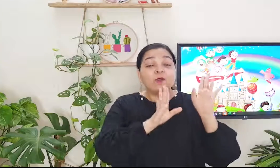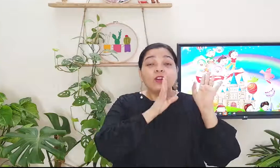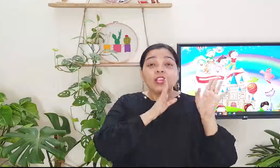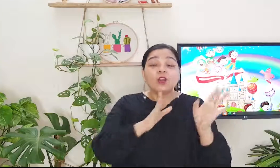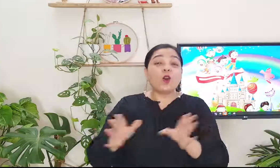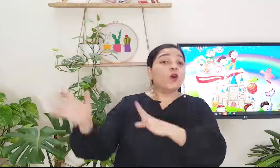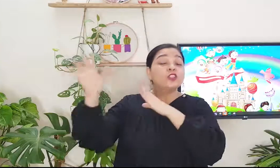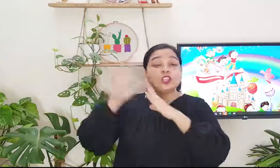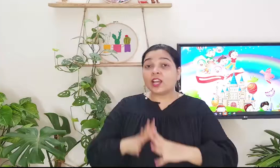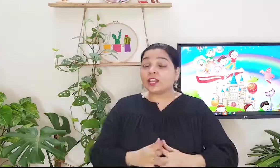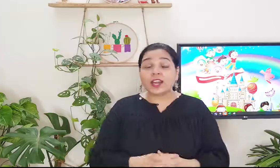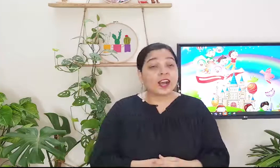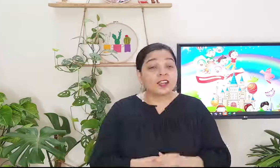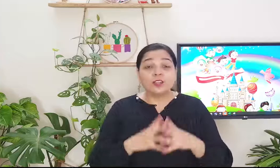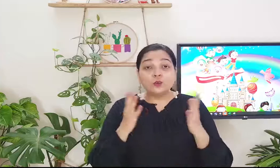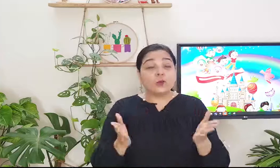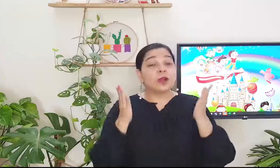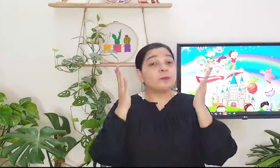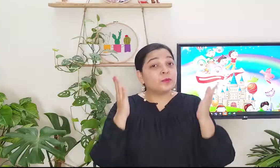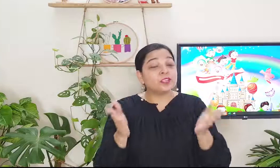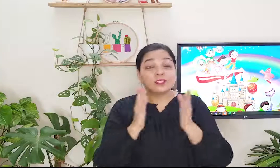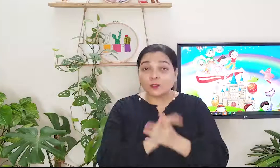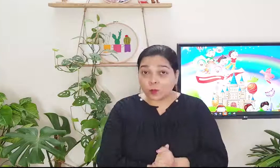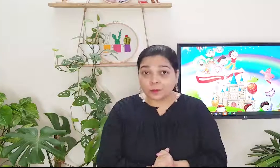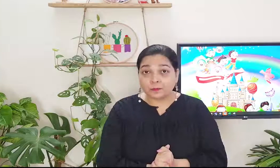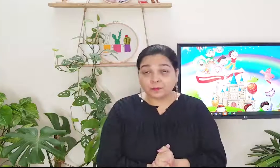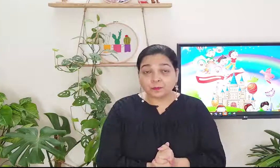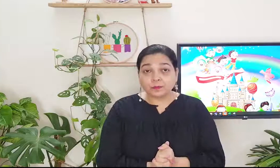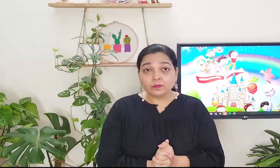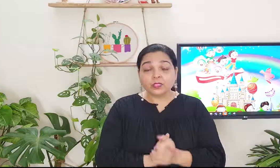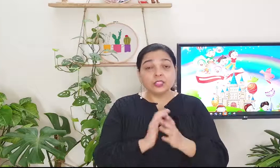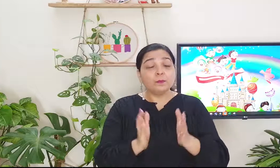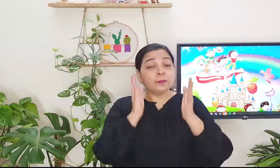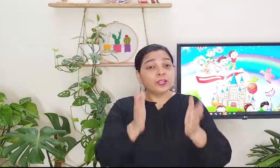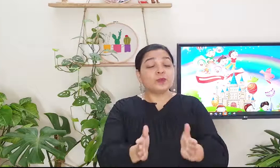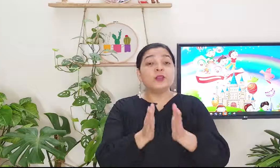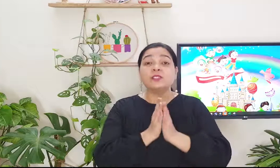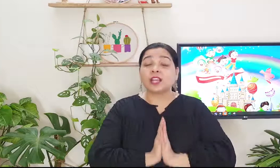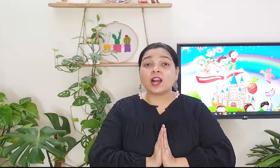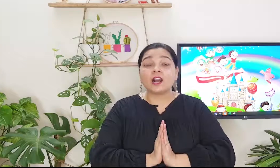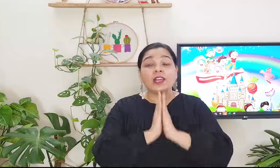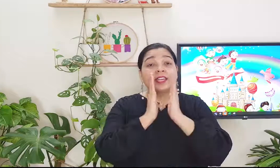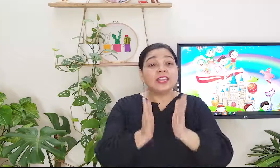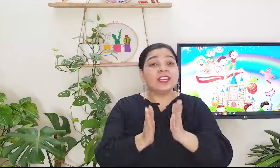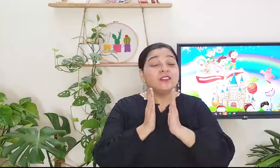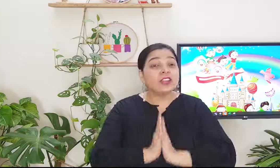আর অন্য কোনো জায়গায় চলে যায়, হালেলুইয়া, প্রেজ দ্য লর্ড। যখন ঈশ্বর তাকে বলে নিনবে যাও,